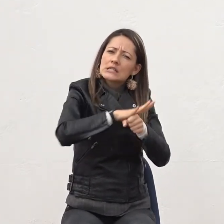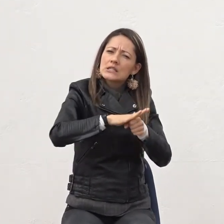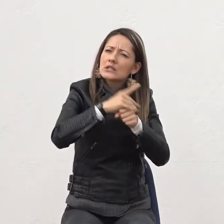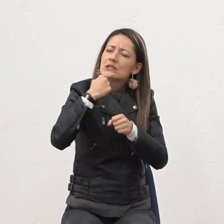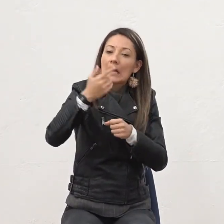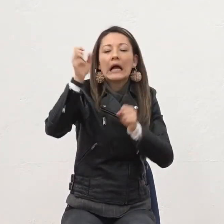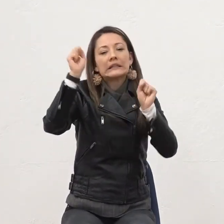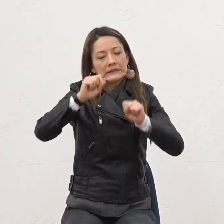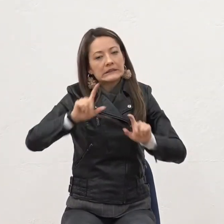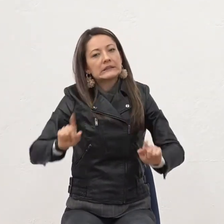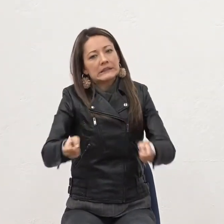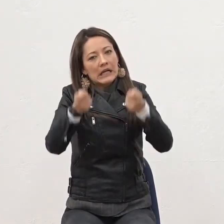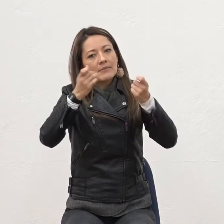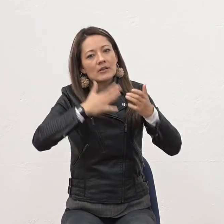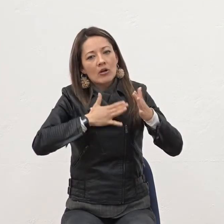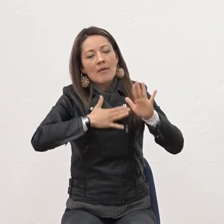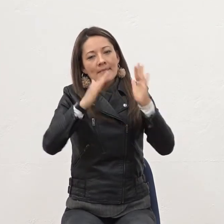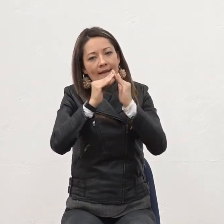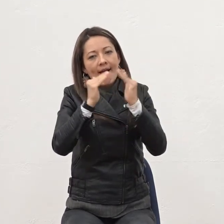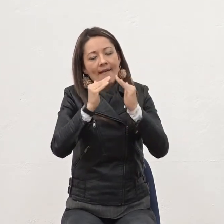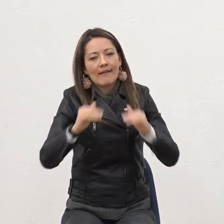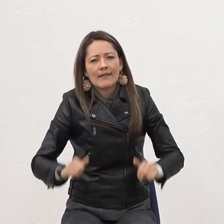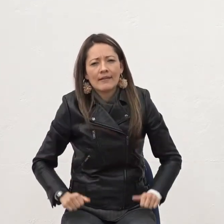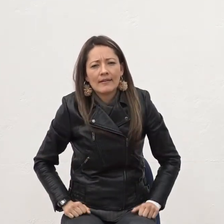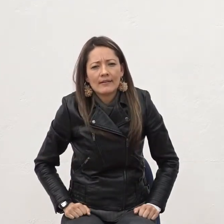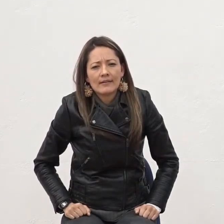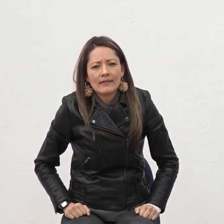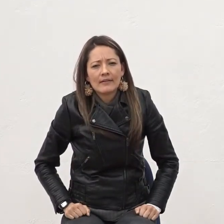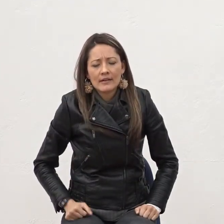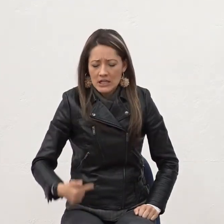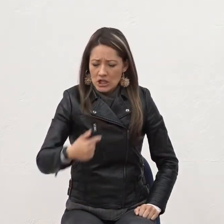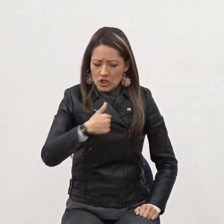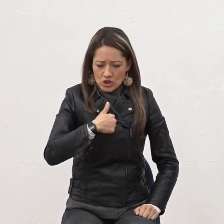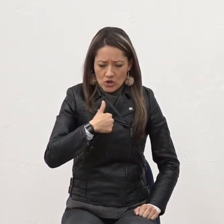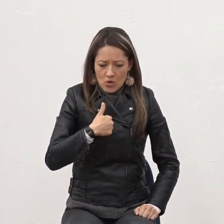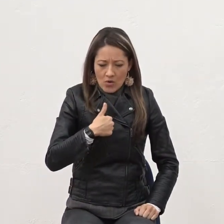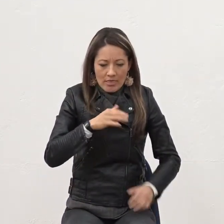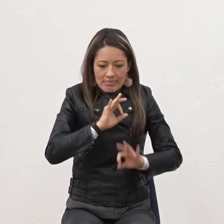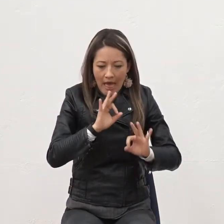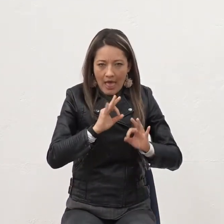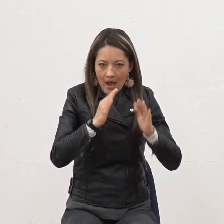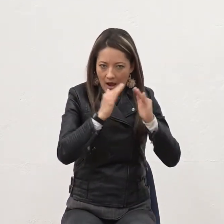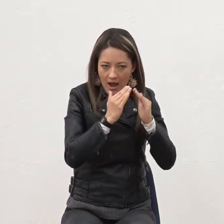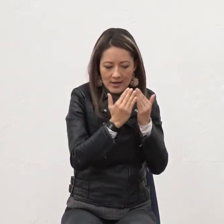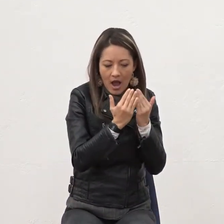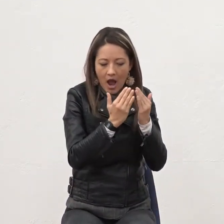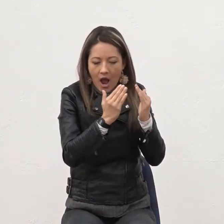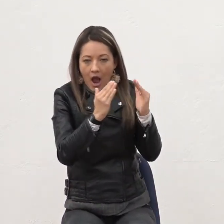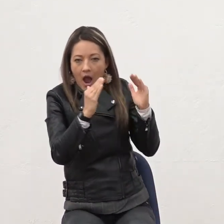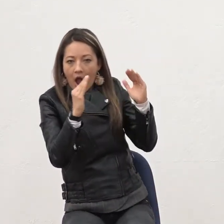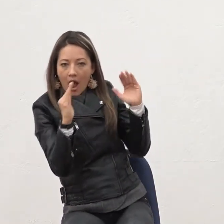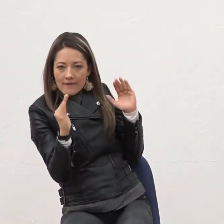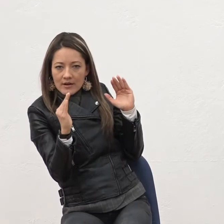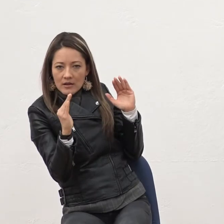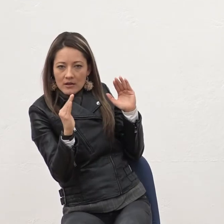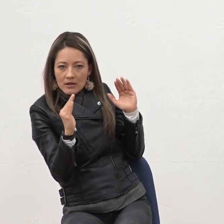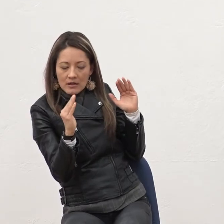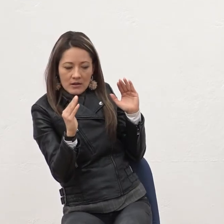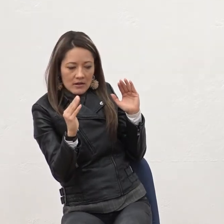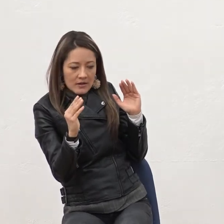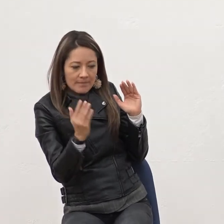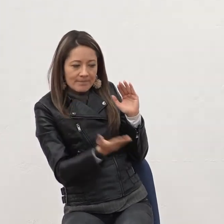la salvación llegó a mi casa. Si yo no hubiese abierto las puertas de mi casa, si yo